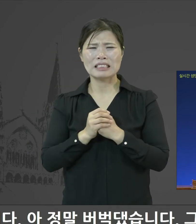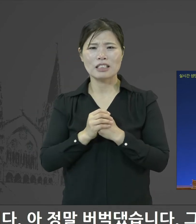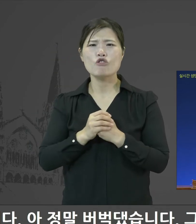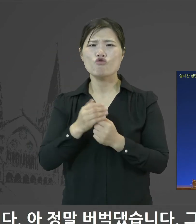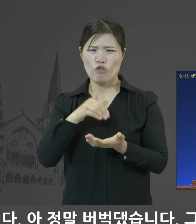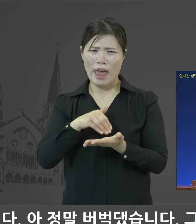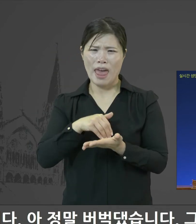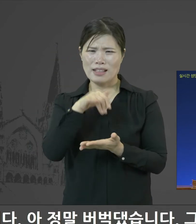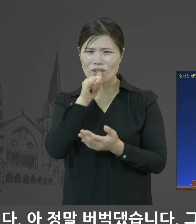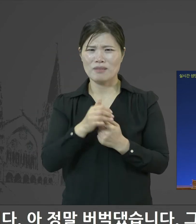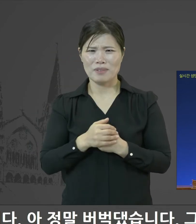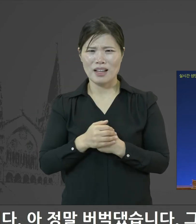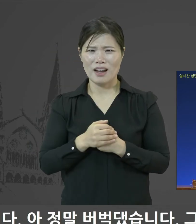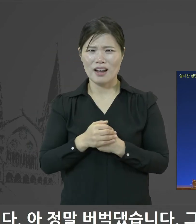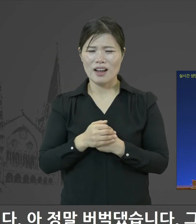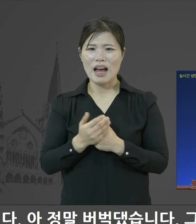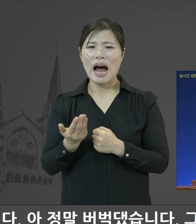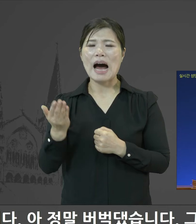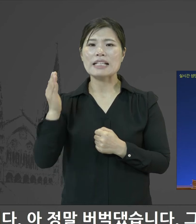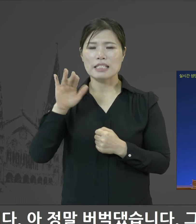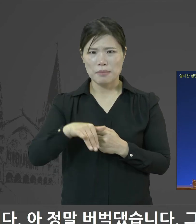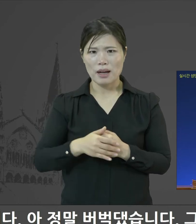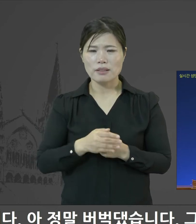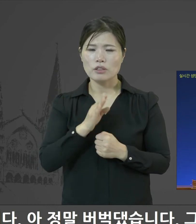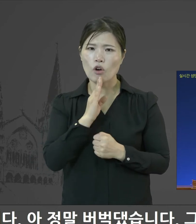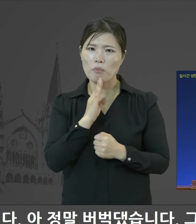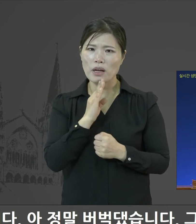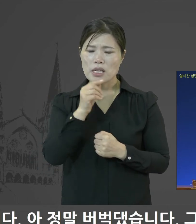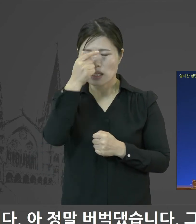근데 버벅대도 은혜가 있더라고요.